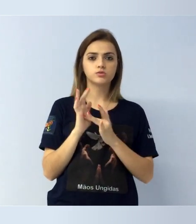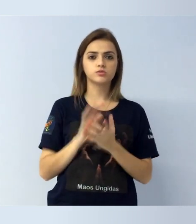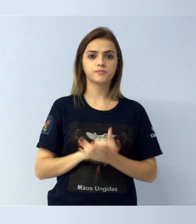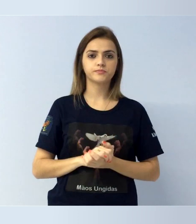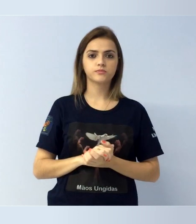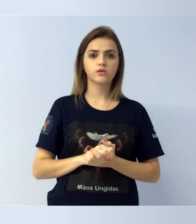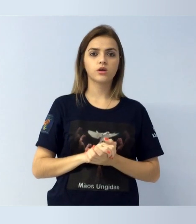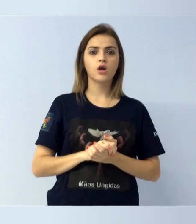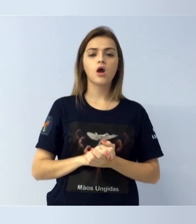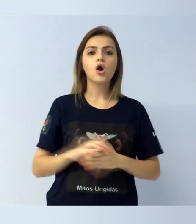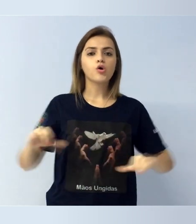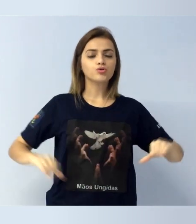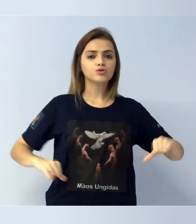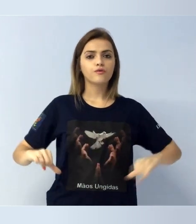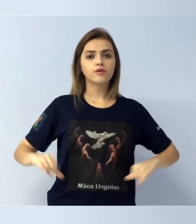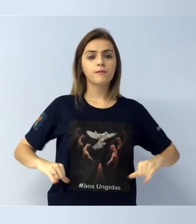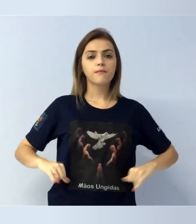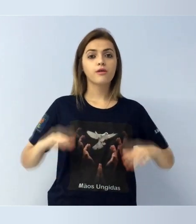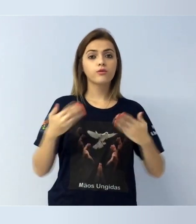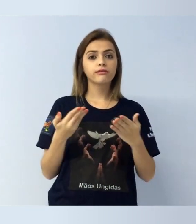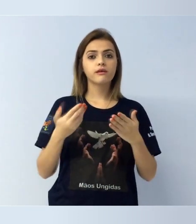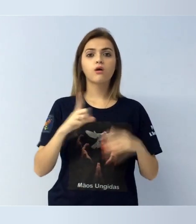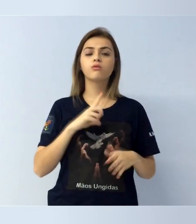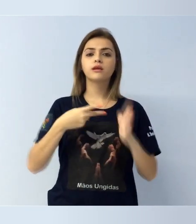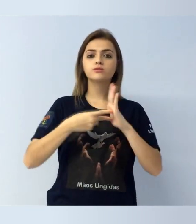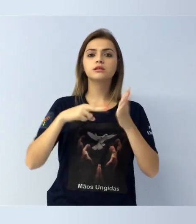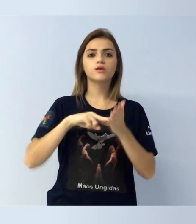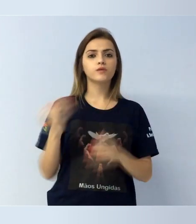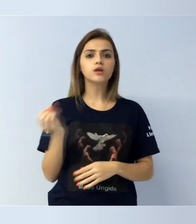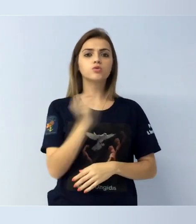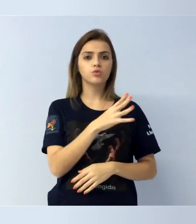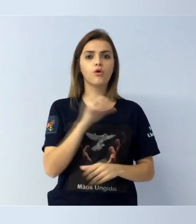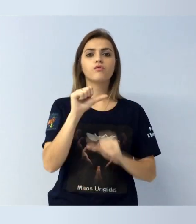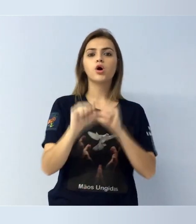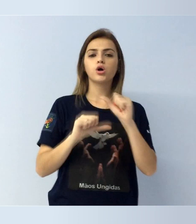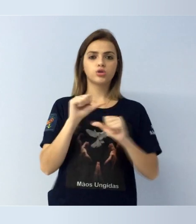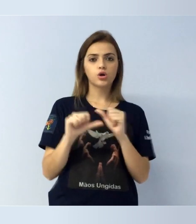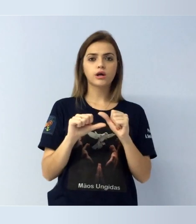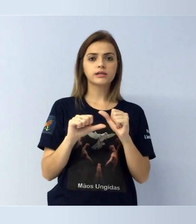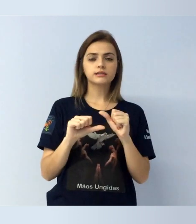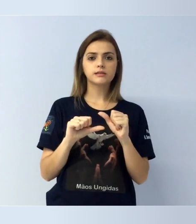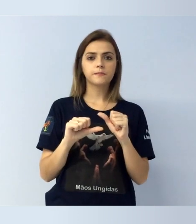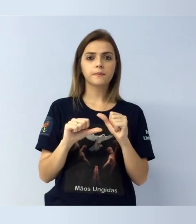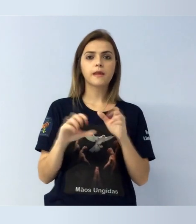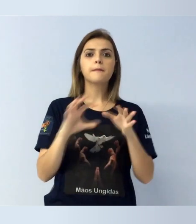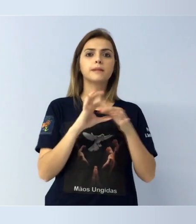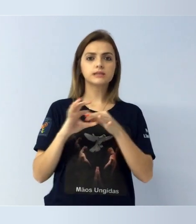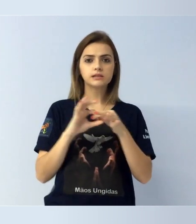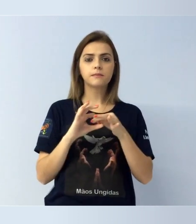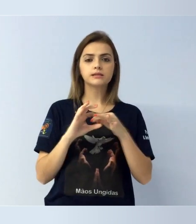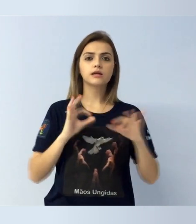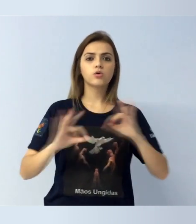Salvador. O sofrimento, assim, recebe um sentido novo, torna-se participação na